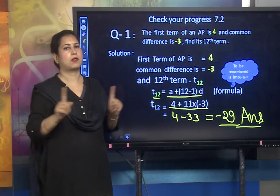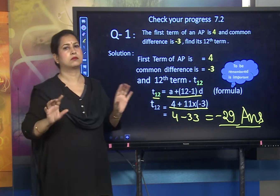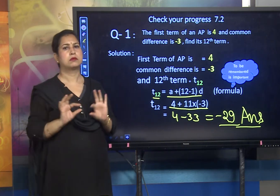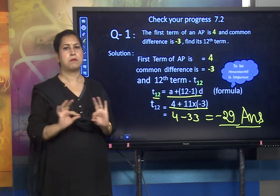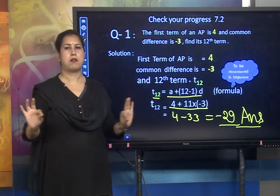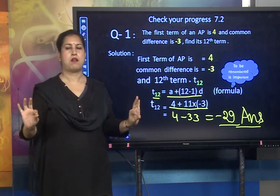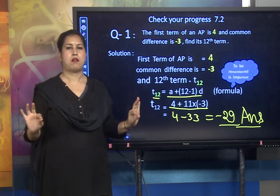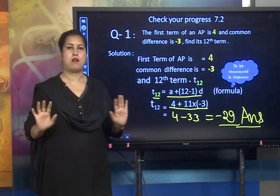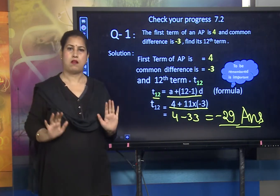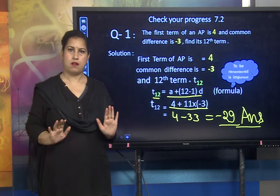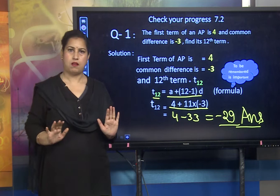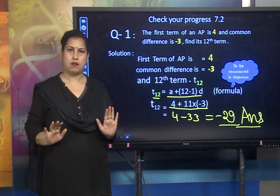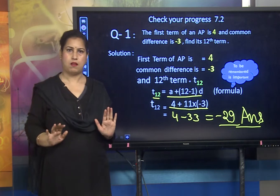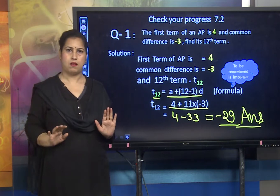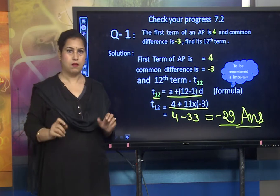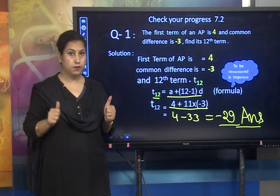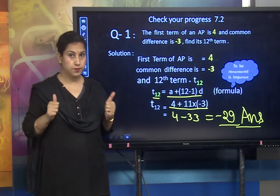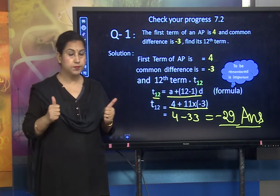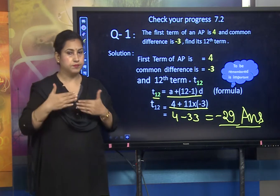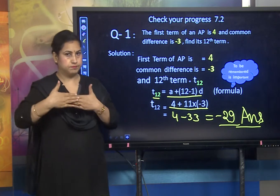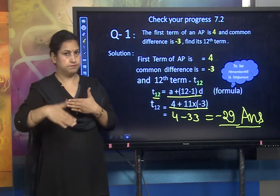वैल्यू है, उन वैल्यूज़ को फॉर्मूले में डाल दिया।